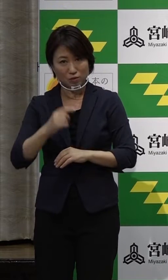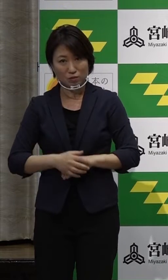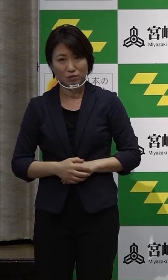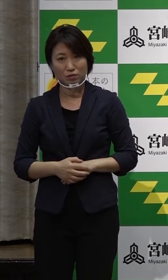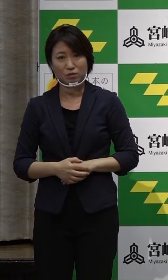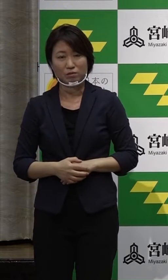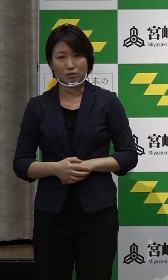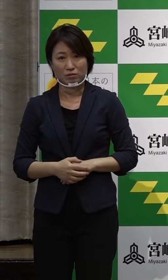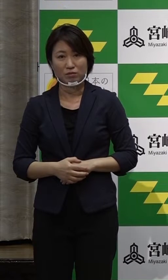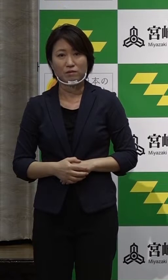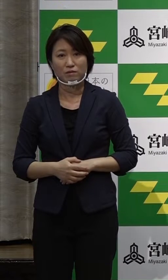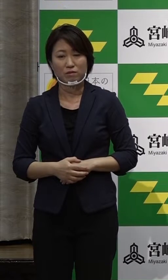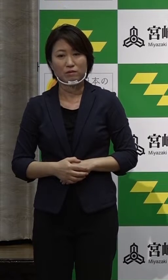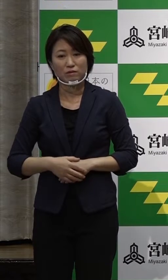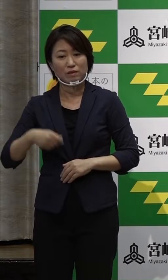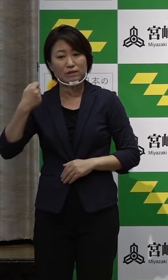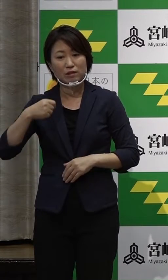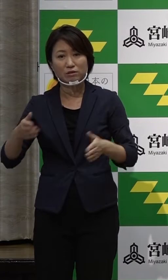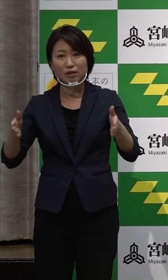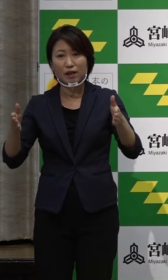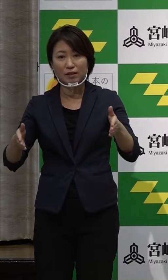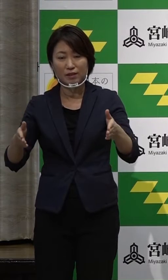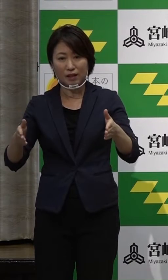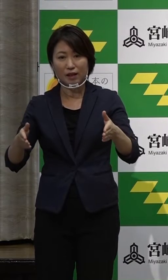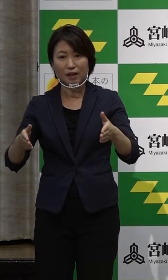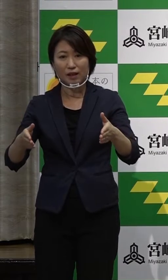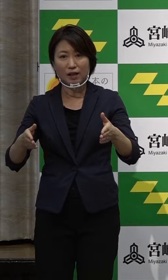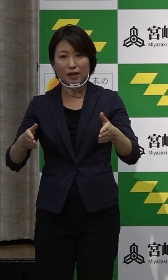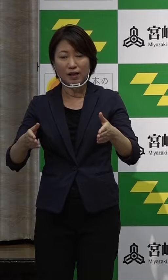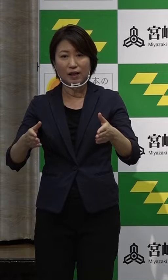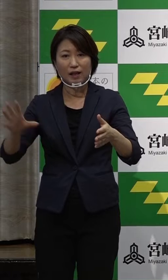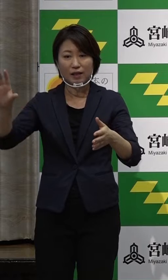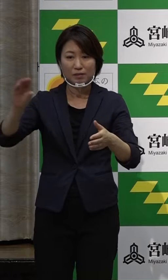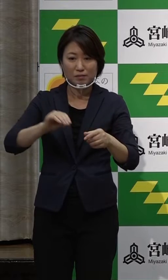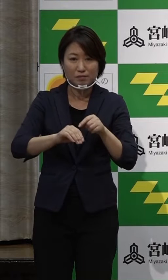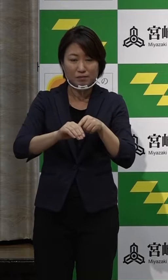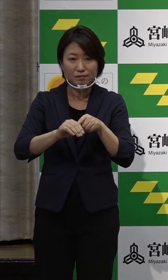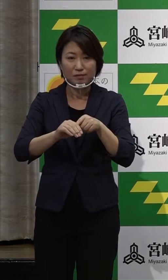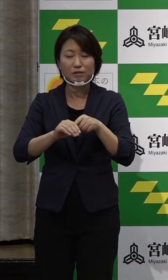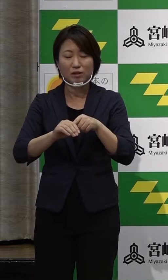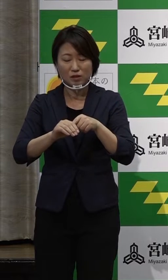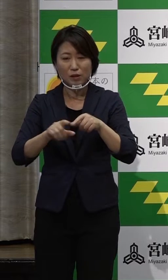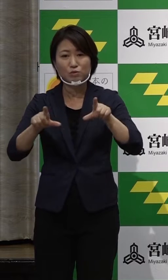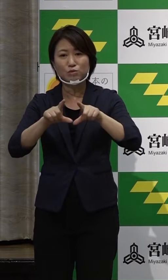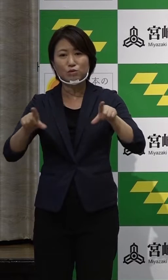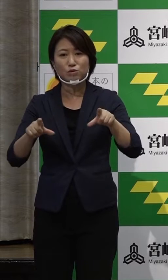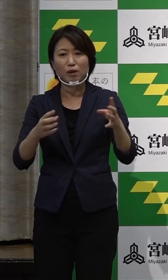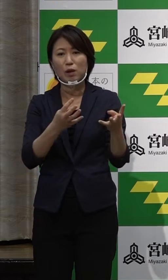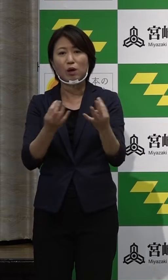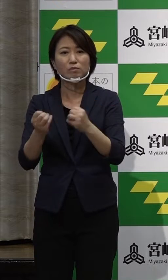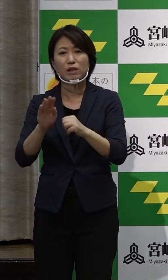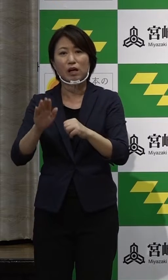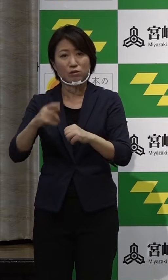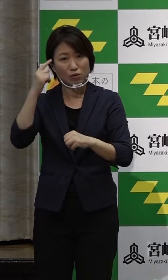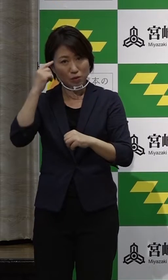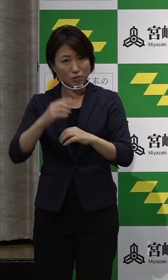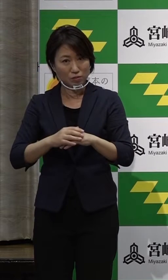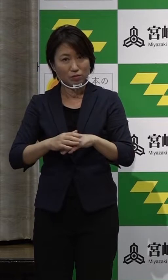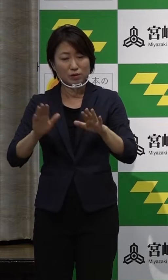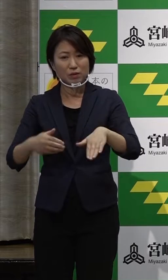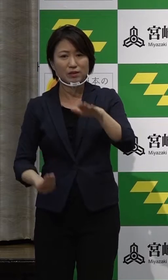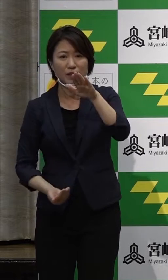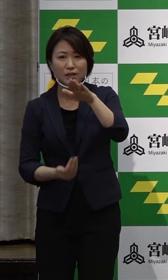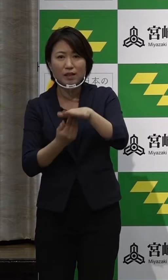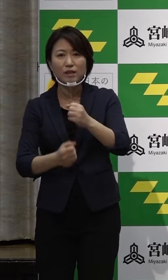。この夏、帰省も含めた移動が通常であれば多い時期でありますが、今最大限の